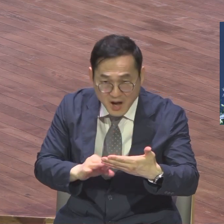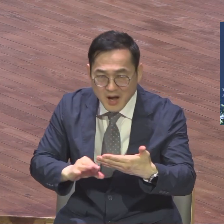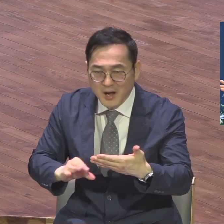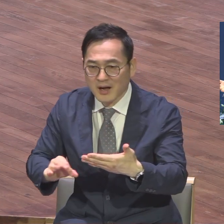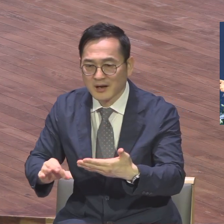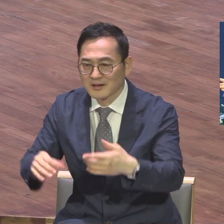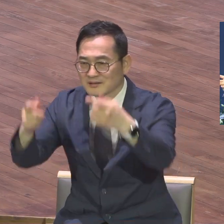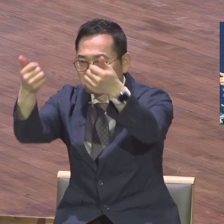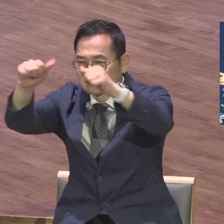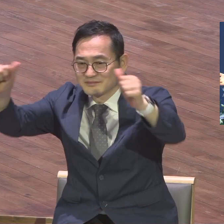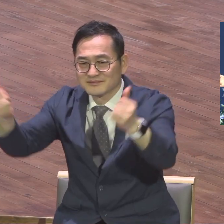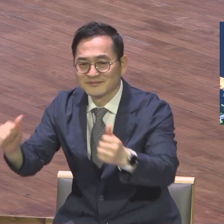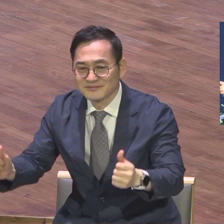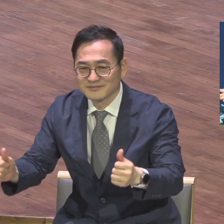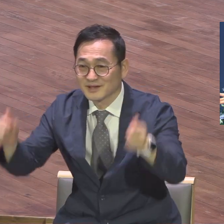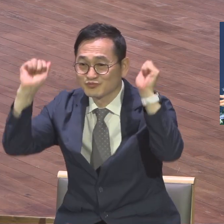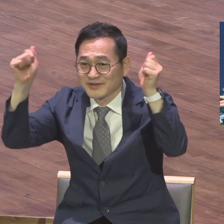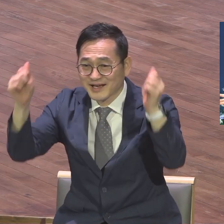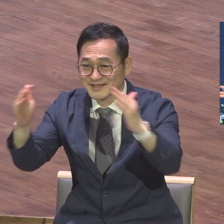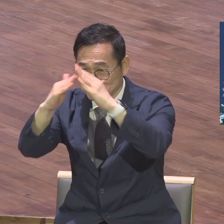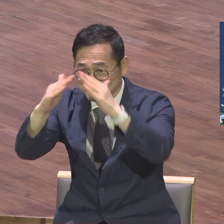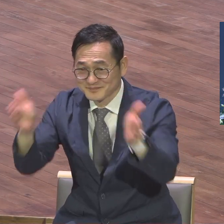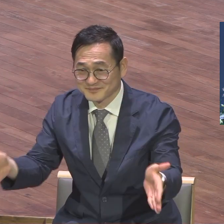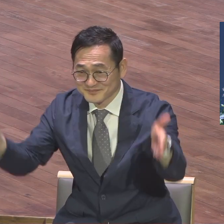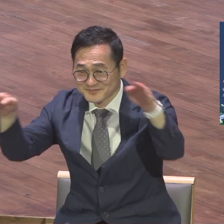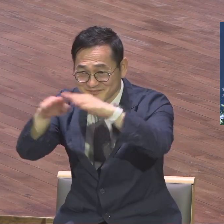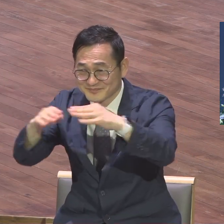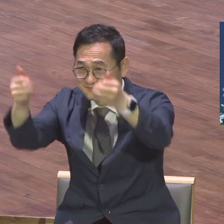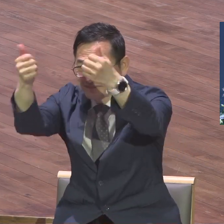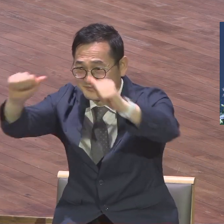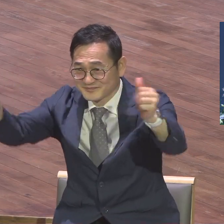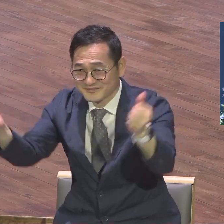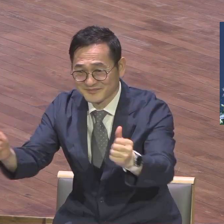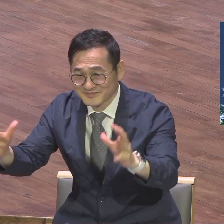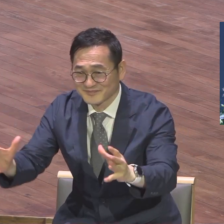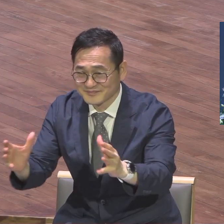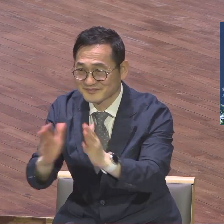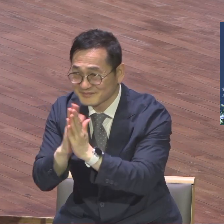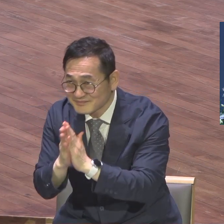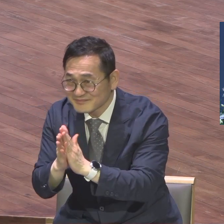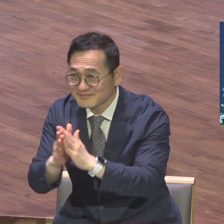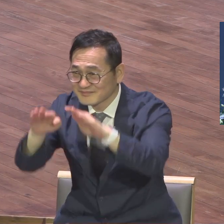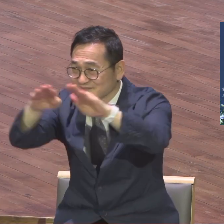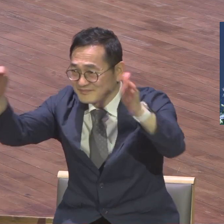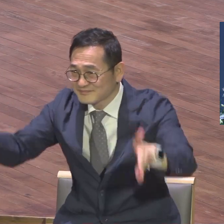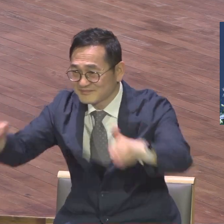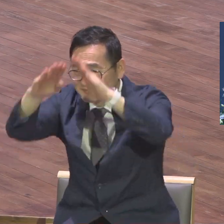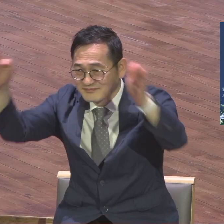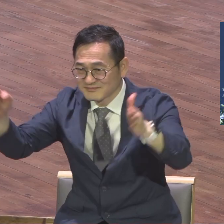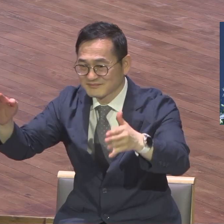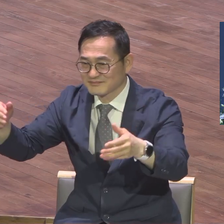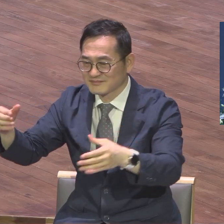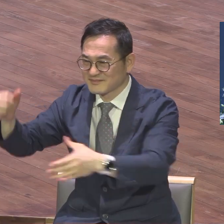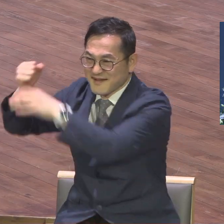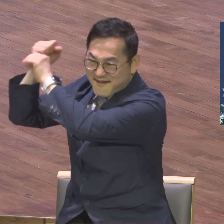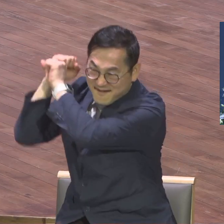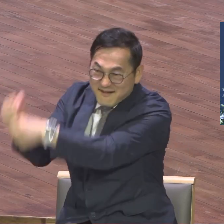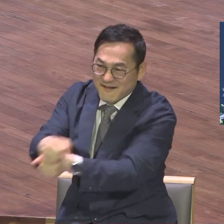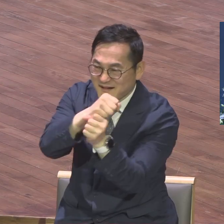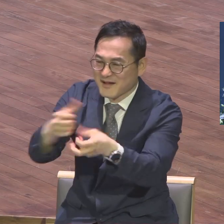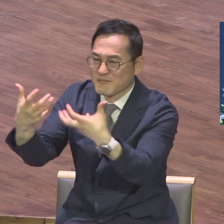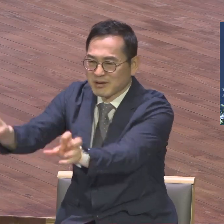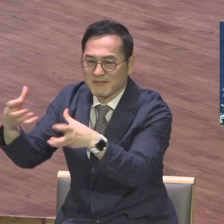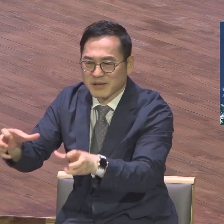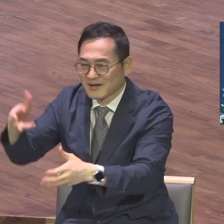철거하는데 법당도 엄청 크더만, 엄청 잘 지어놓고 엄청난데 그거를 위원장 들고 막 팍팍 막